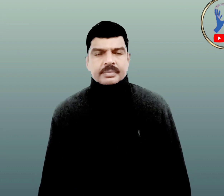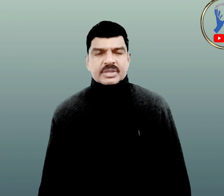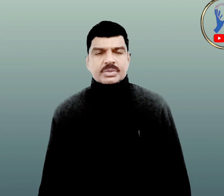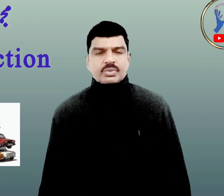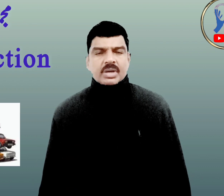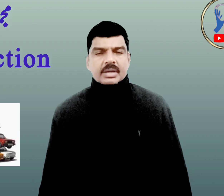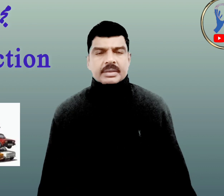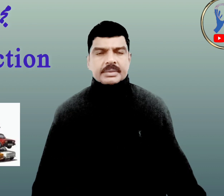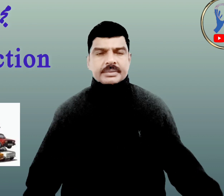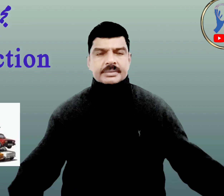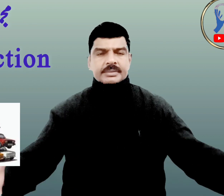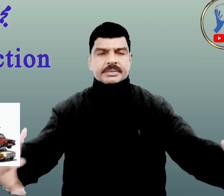मजमुआ